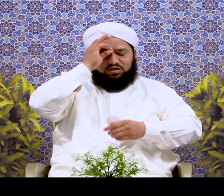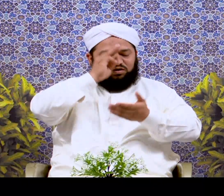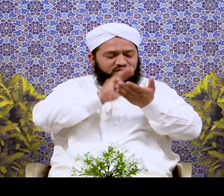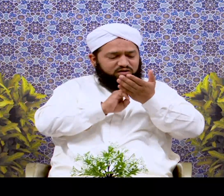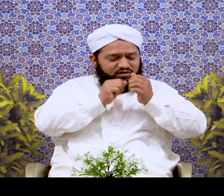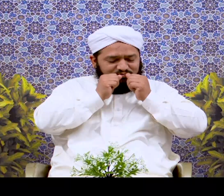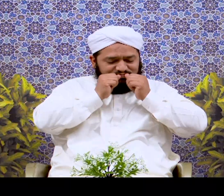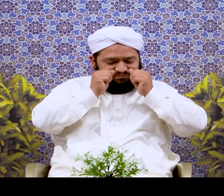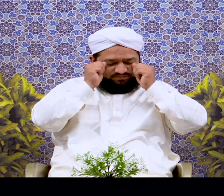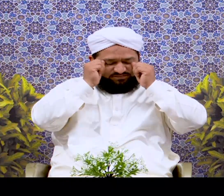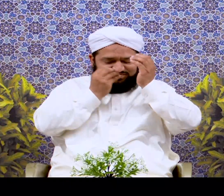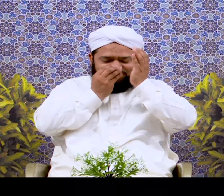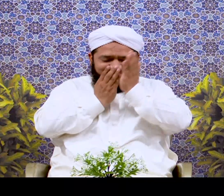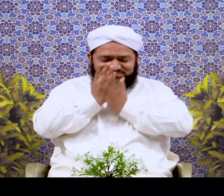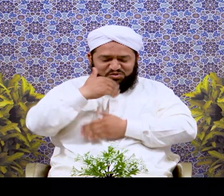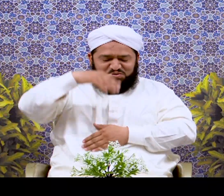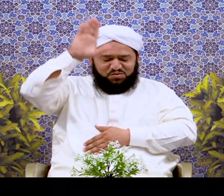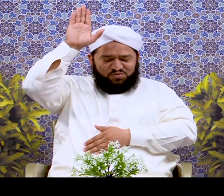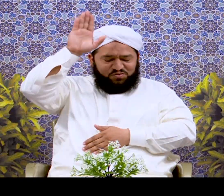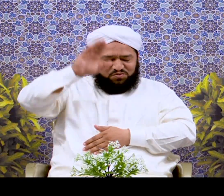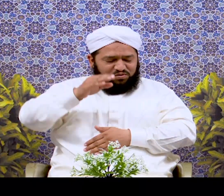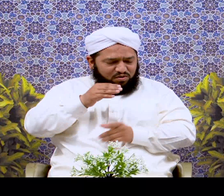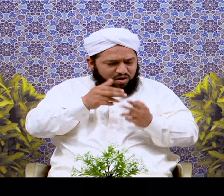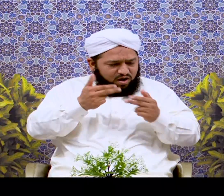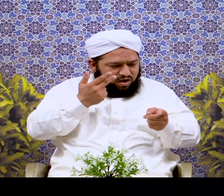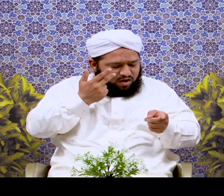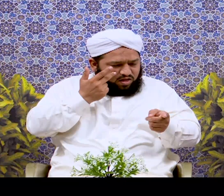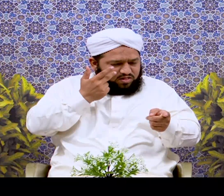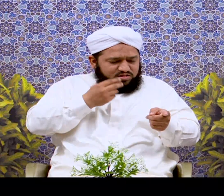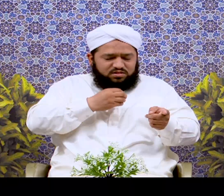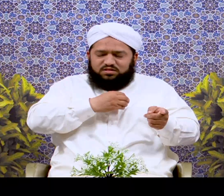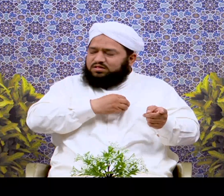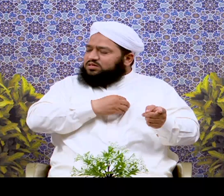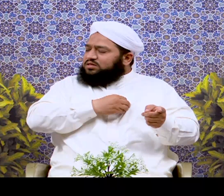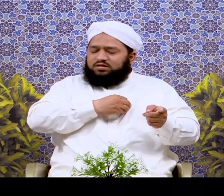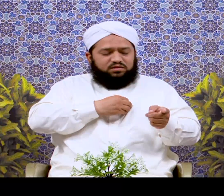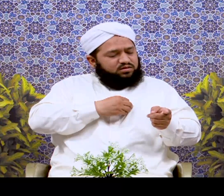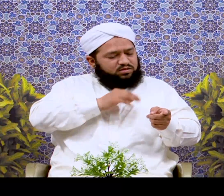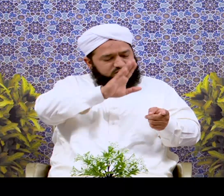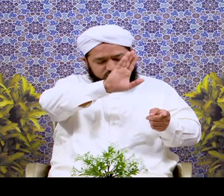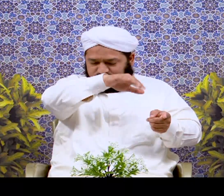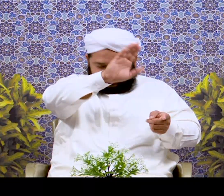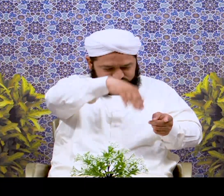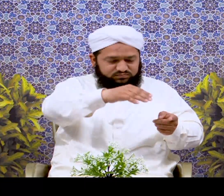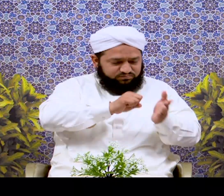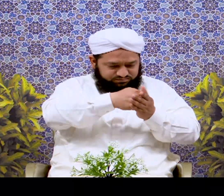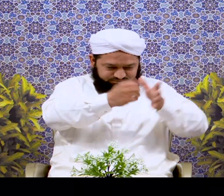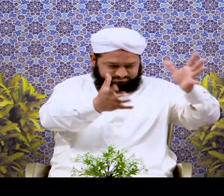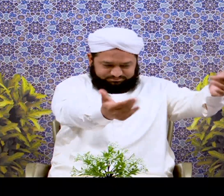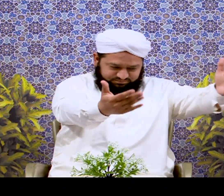پر جانے والے آقا صلی اللہ علیہ وآلہ وصحبہ وسلم سے بیچاری کا غم دیکھا نہ گیا، فوراً ہی اس سے آٹے کا